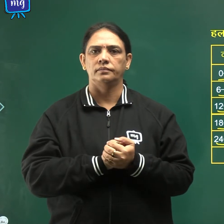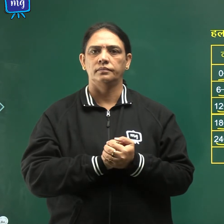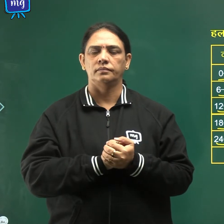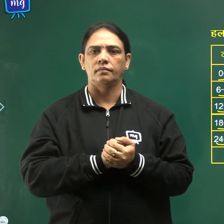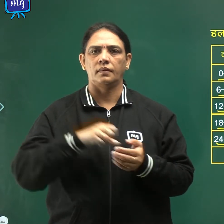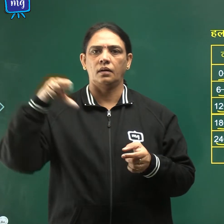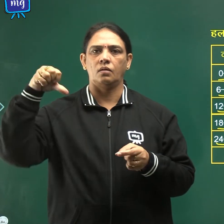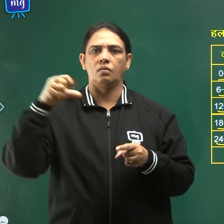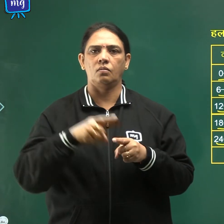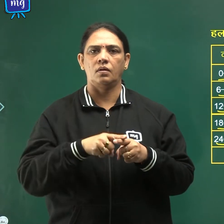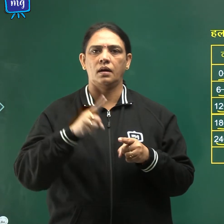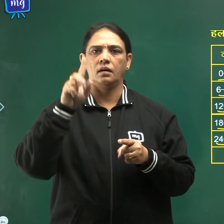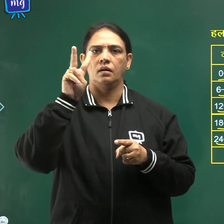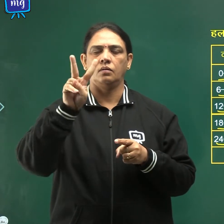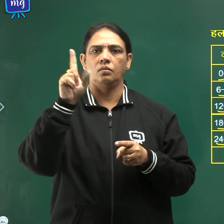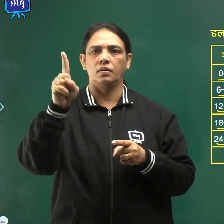9 गुणा 21